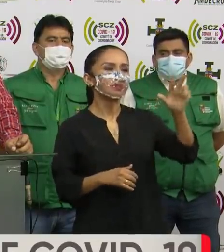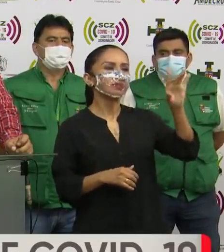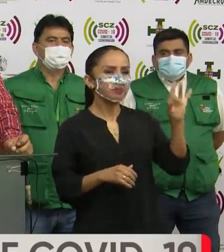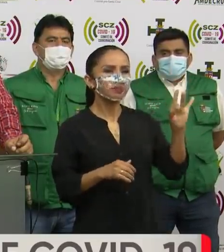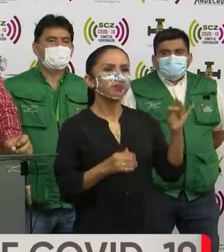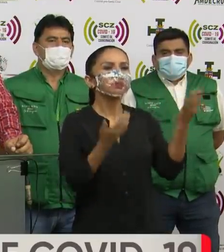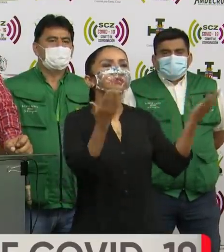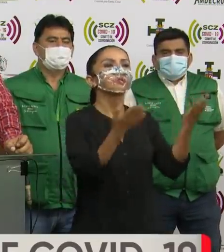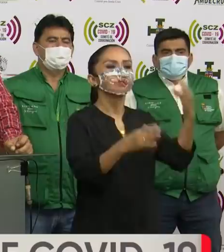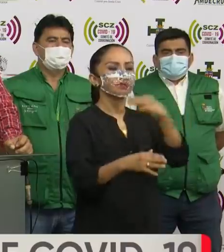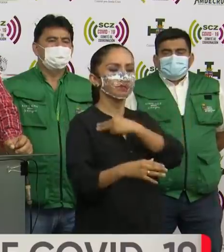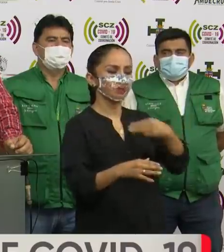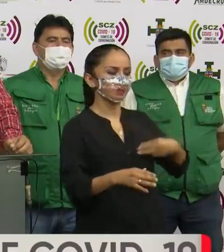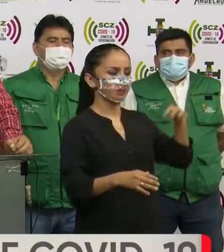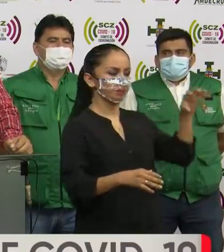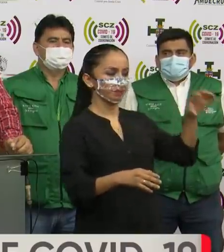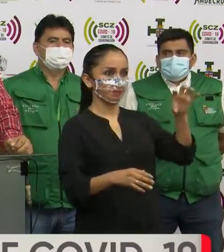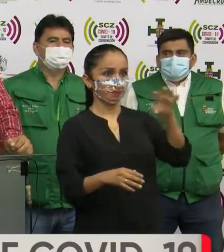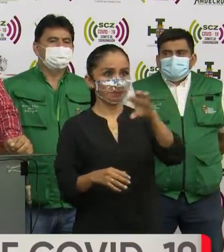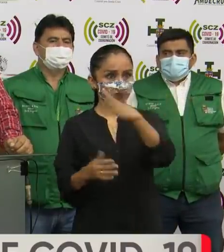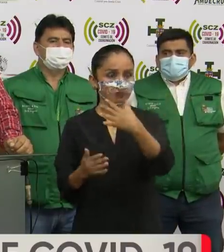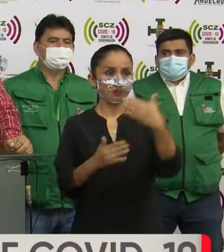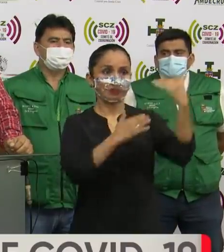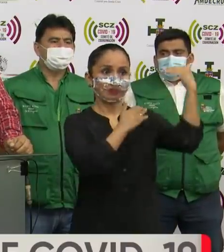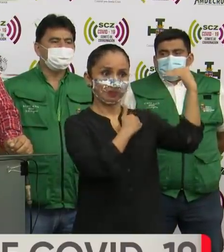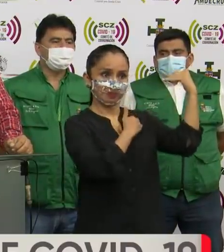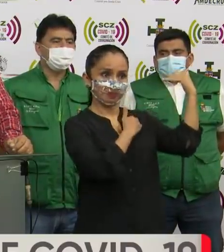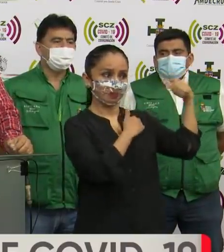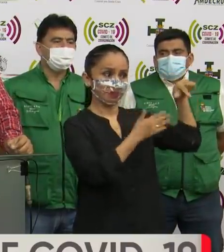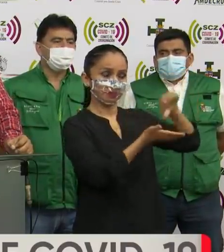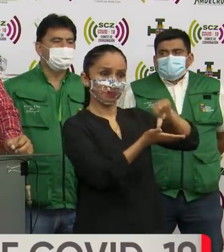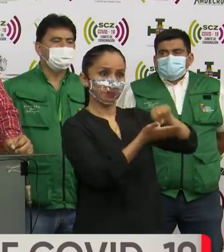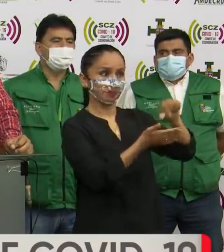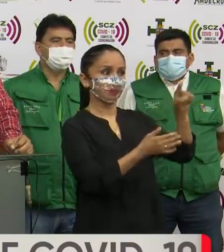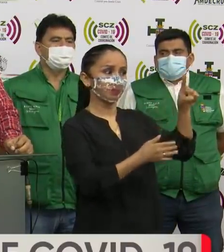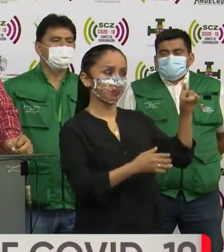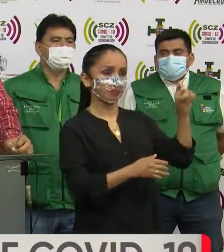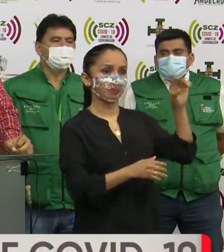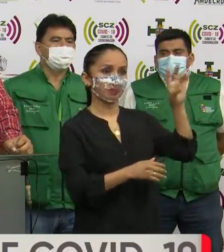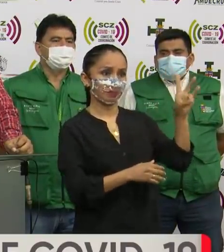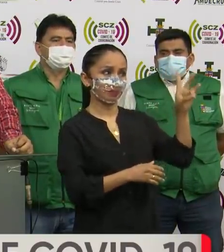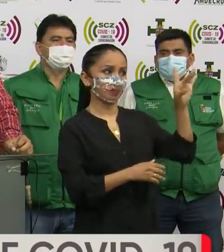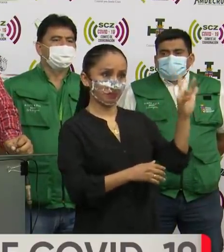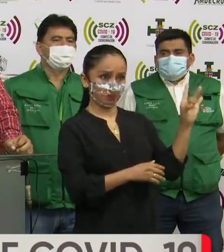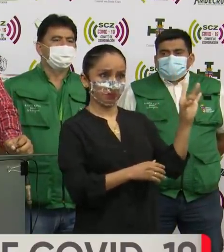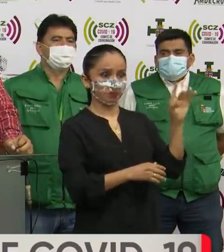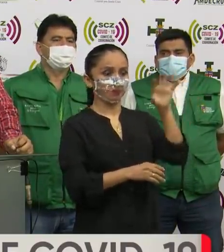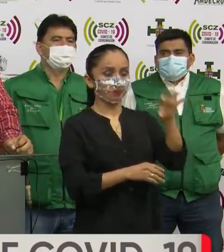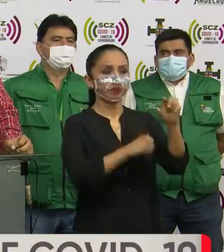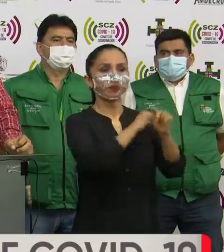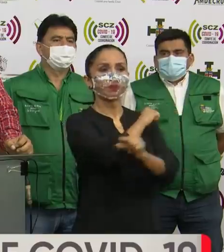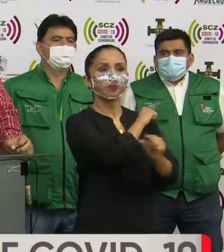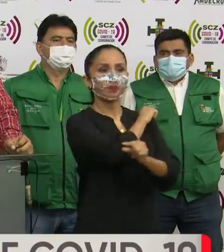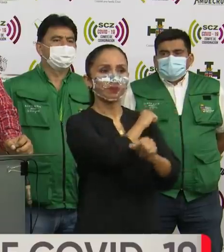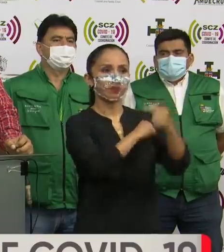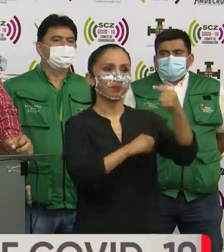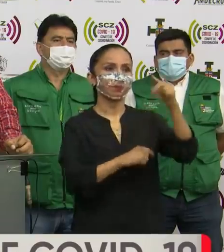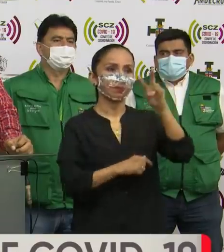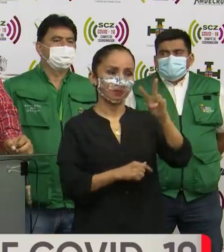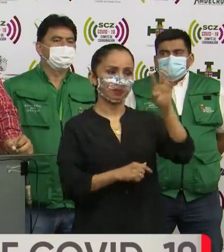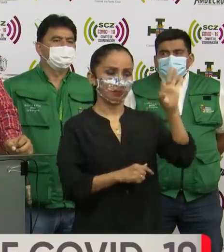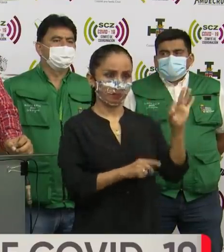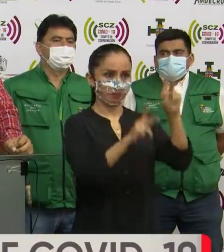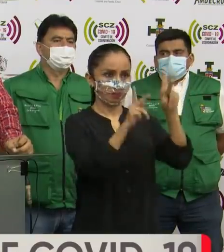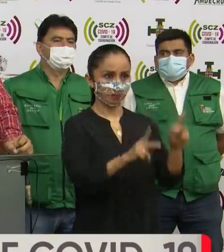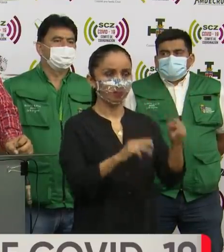por municipio, de la siguiente manera: Santa Cruz de la Sierra con 178 casos, La Guardia con 29